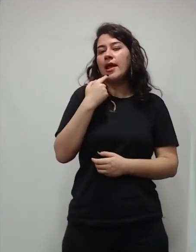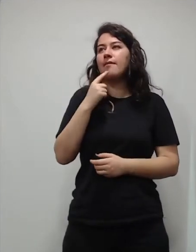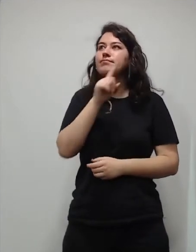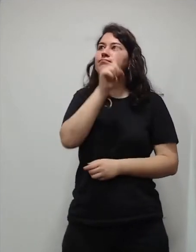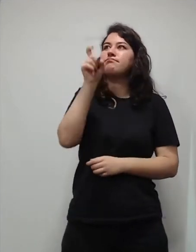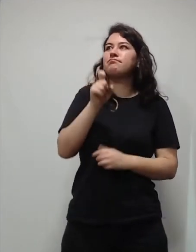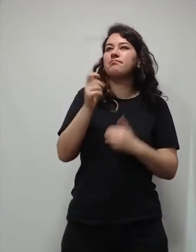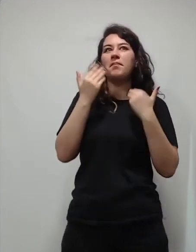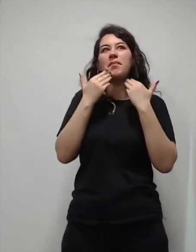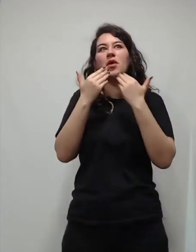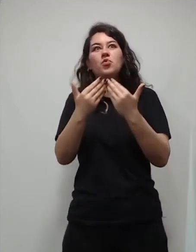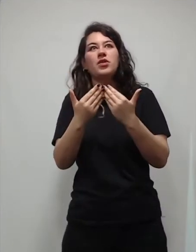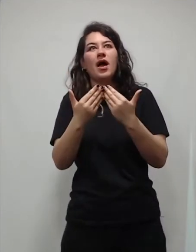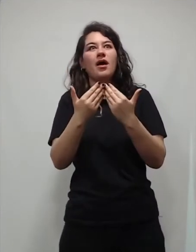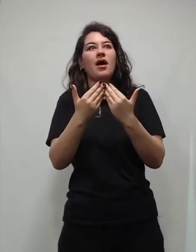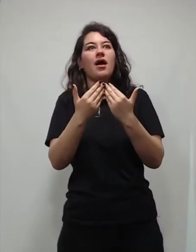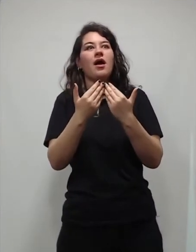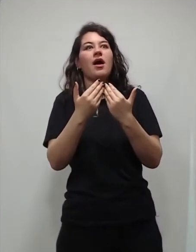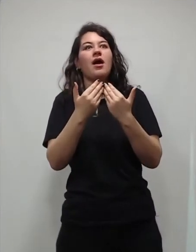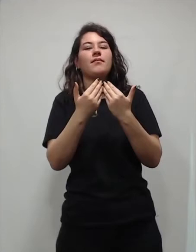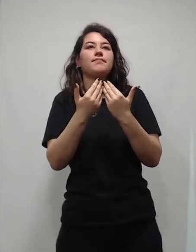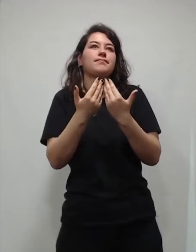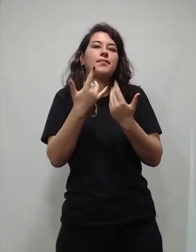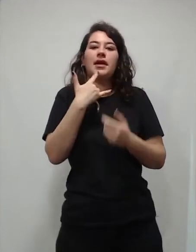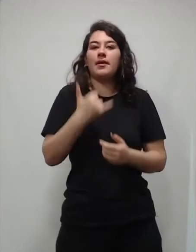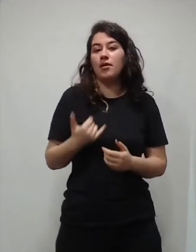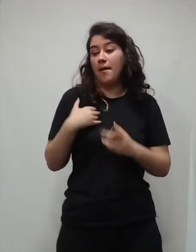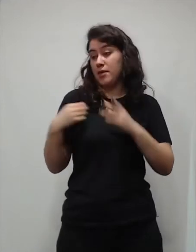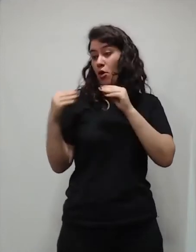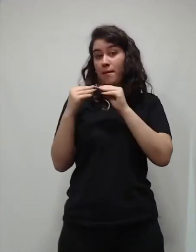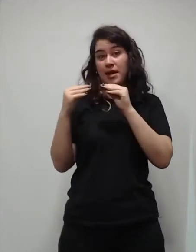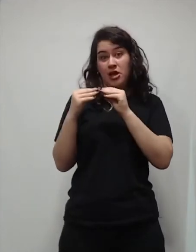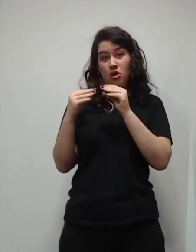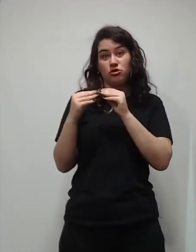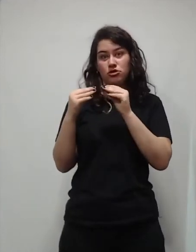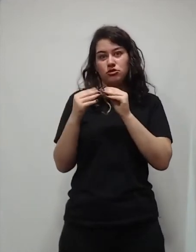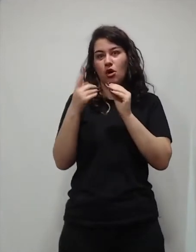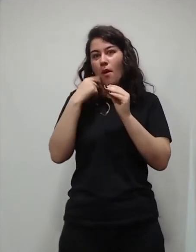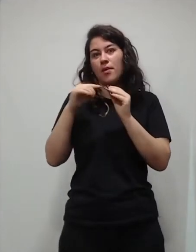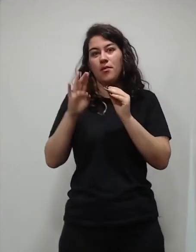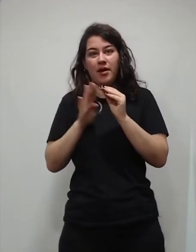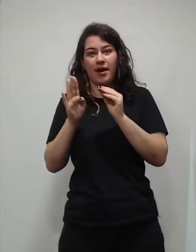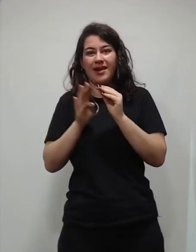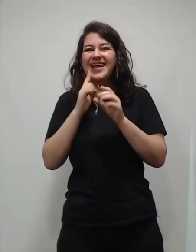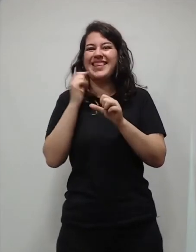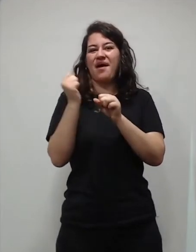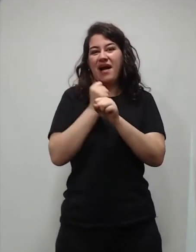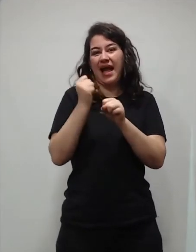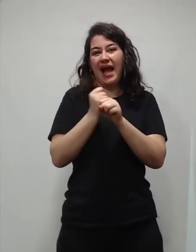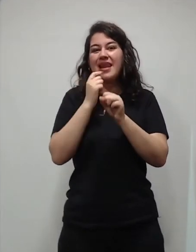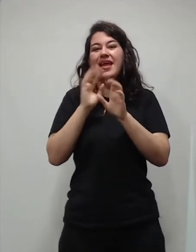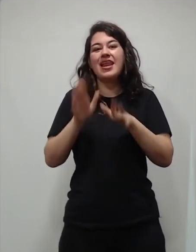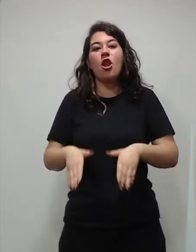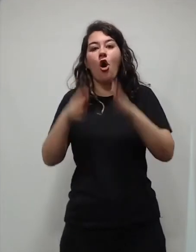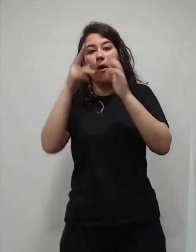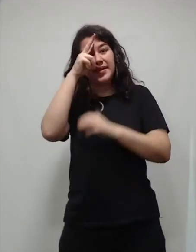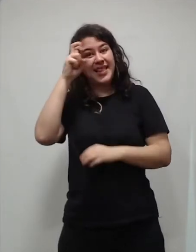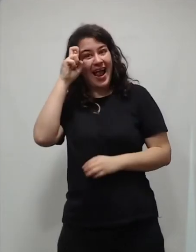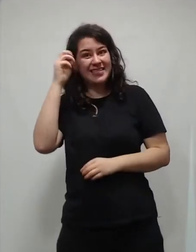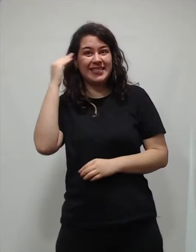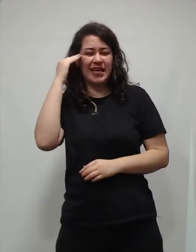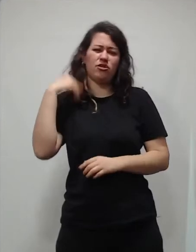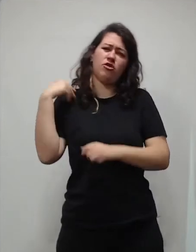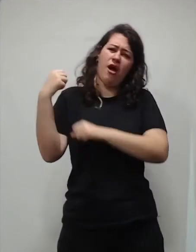ejemplo, a alguno de mis compañeras o compañeros del hospital psiquiátrico donde trabajé tanto